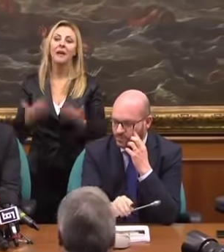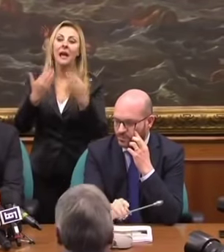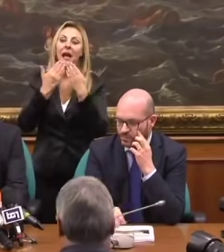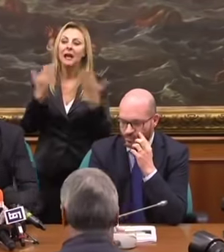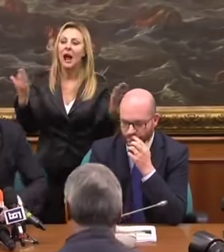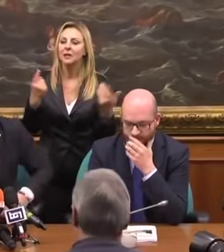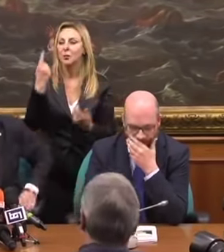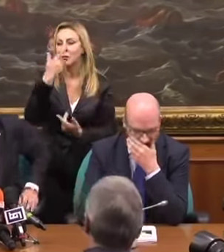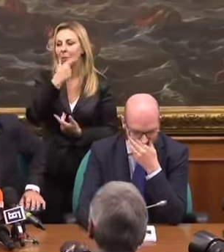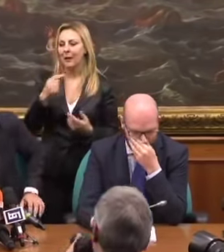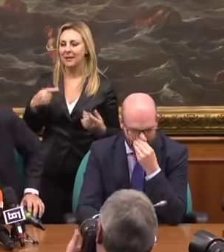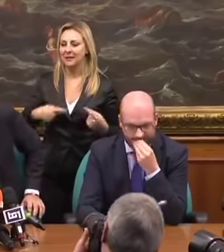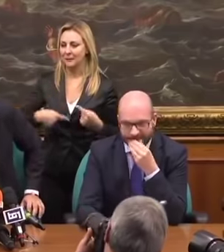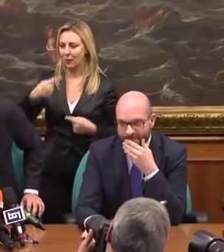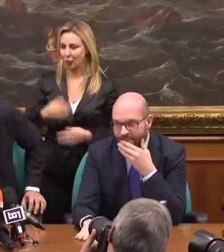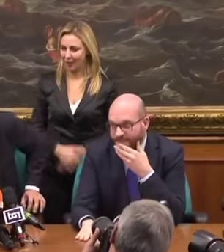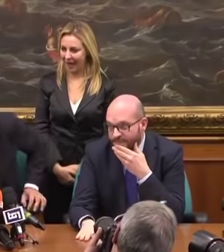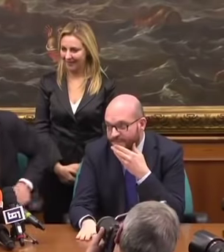Grazie, una bellissima giornata.